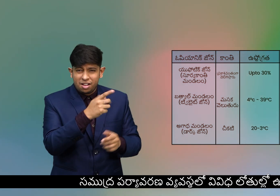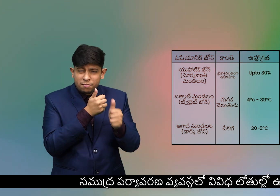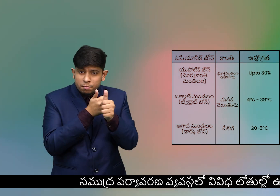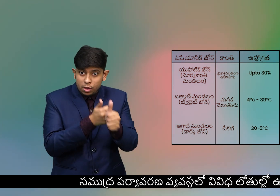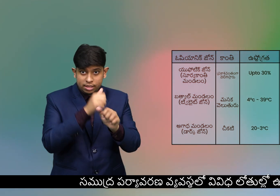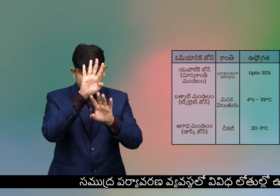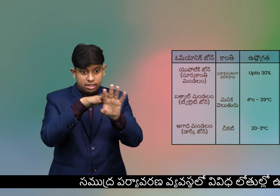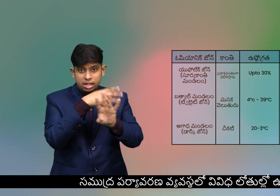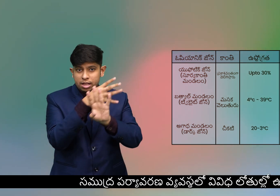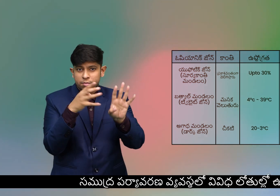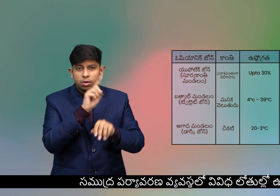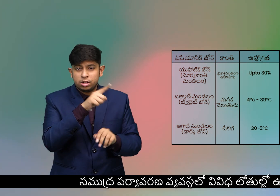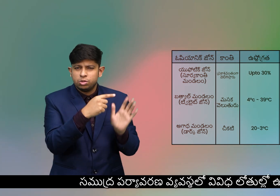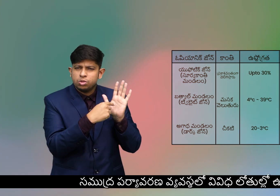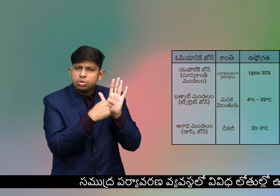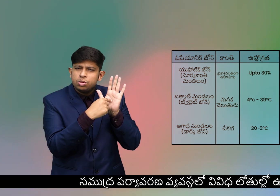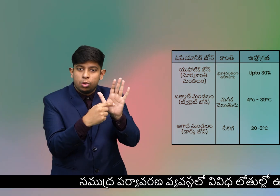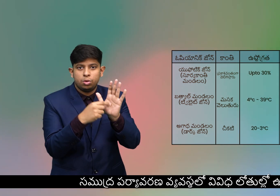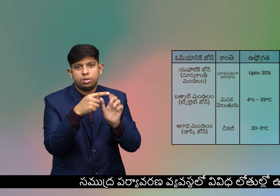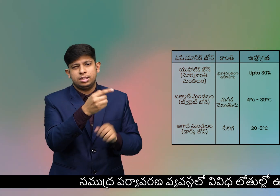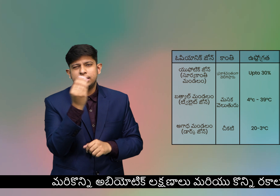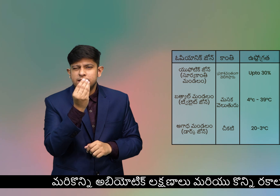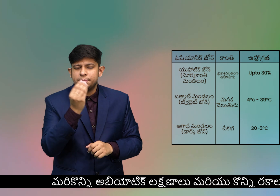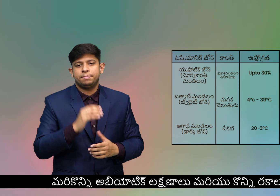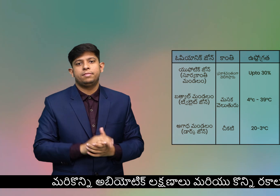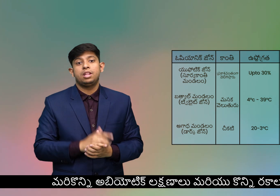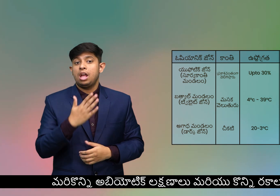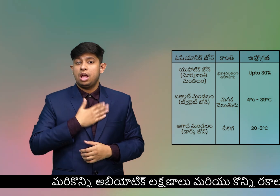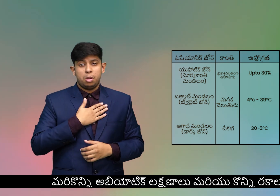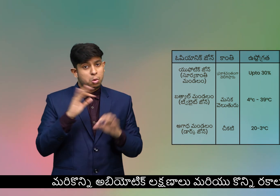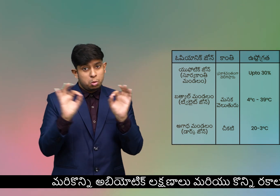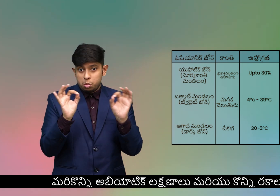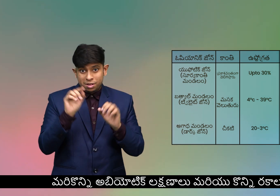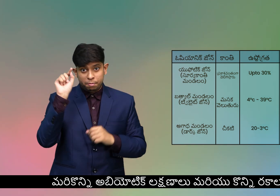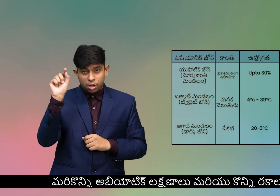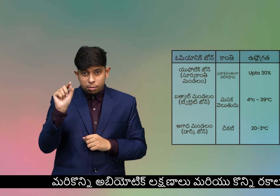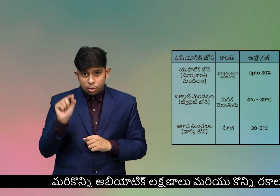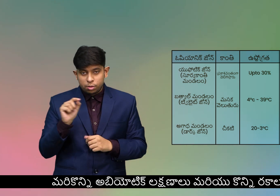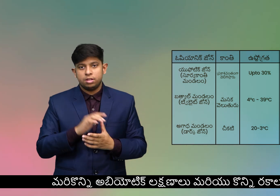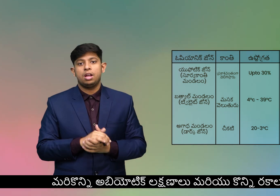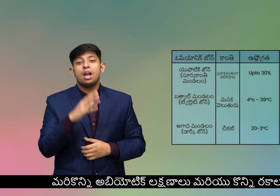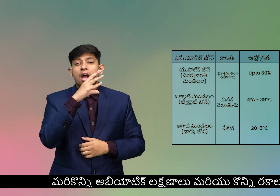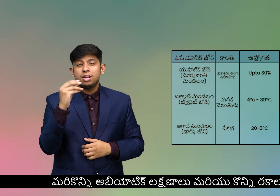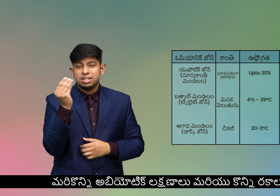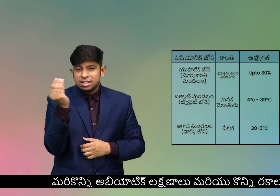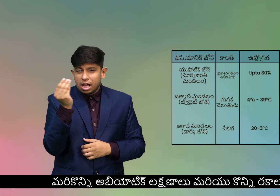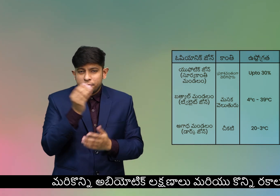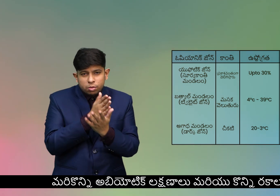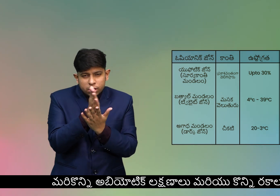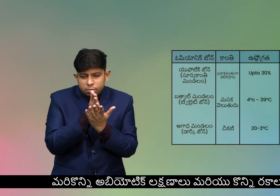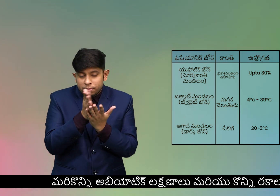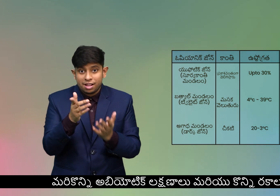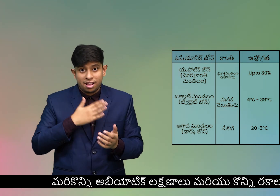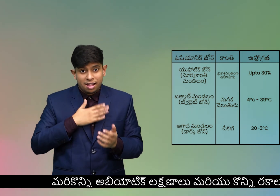సముద్ర పర్యావరణ వ్యవస్థలో వివిధ లోతుల్లో ఉన్న మరికొన్ని అబియోటిక్ లక్షణాలు మరియు కొన్ని రకాల